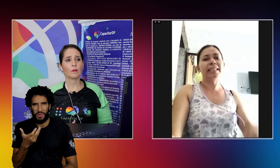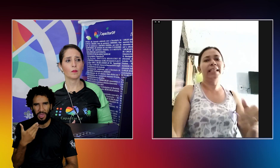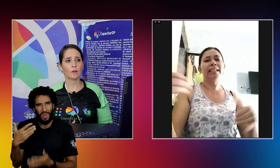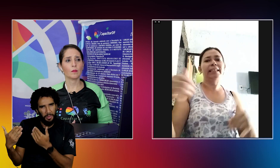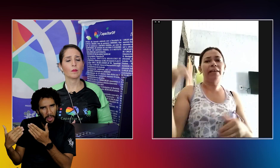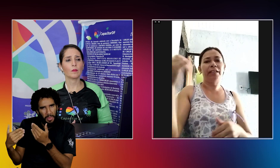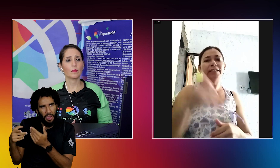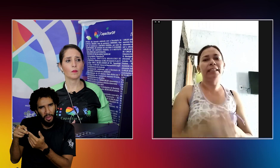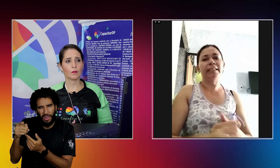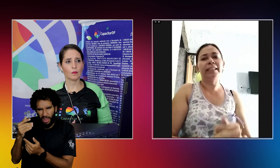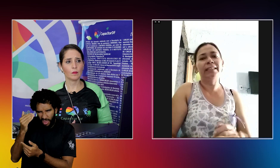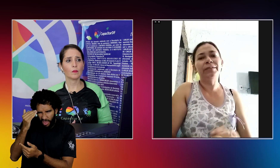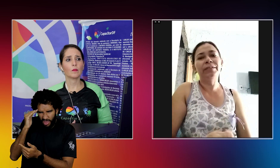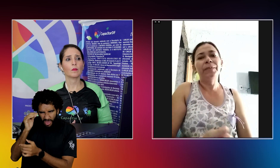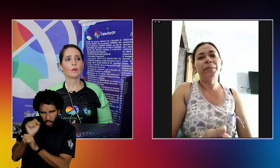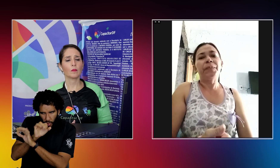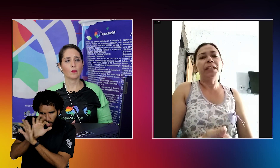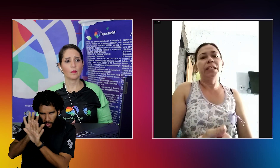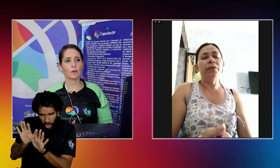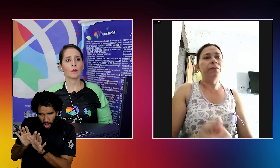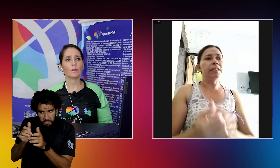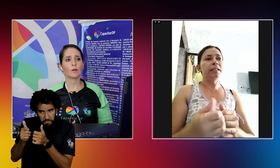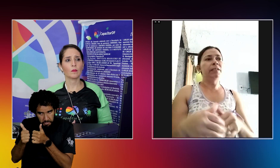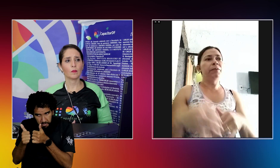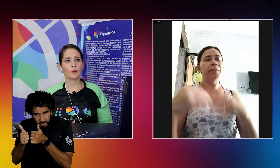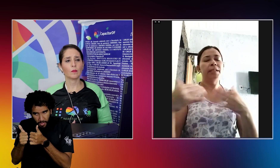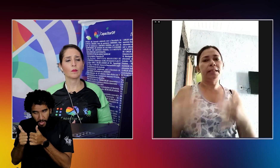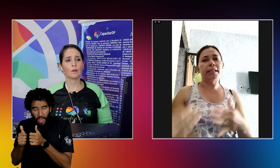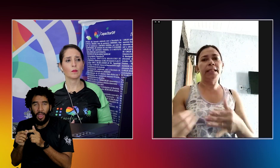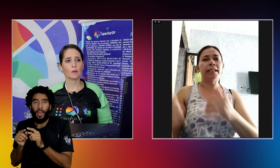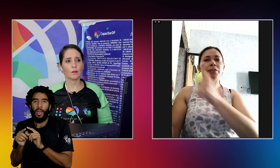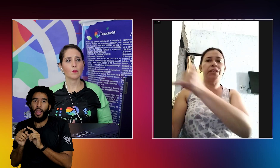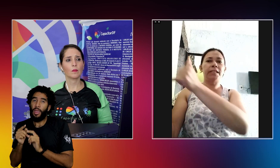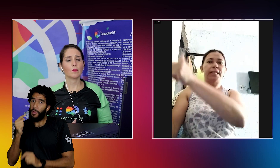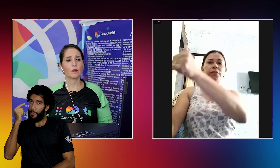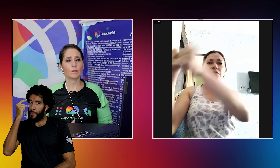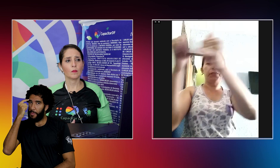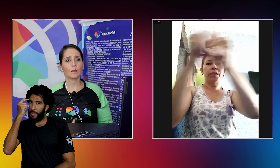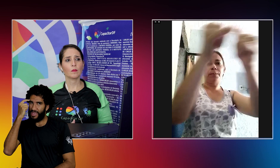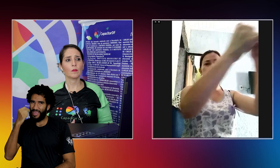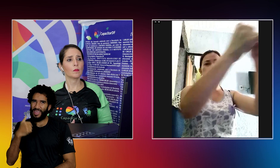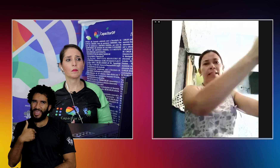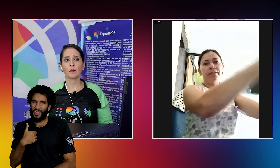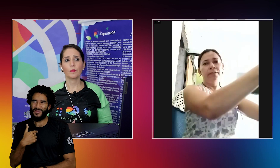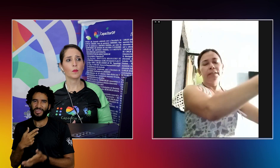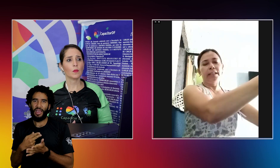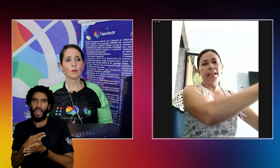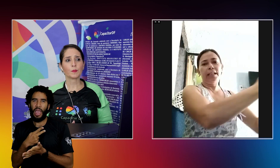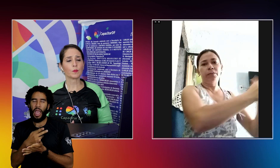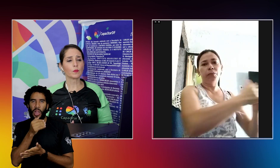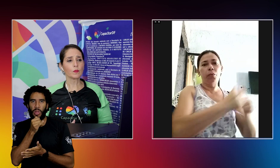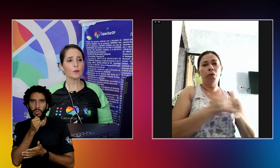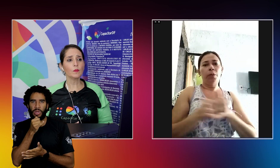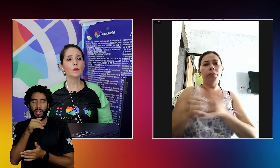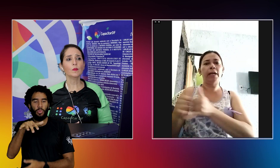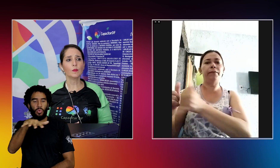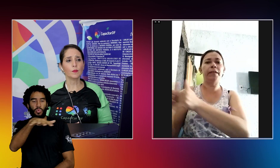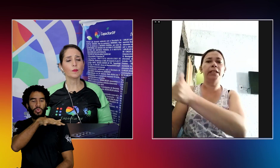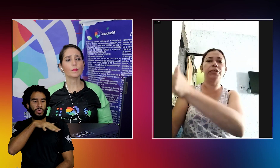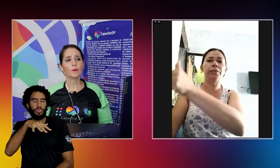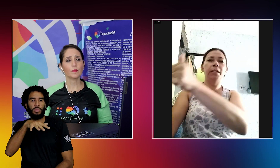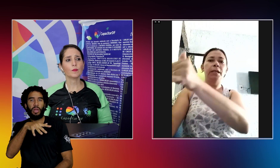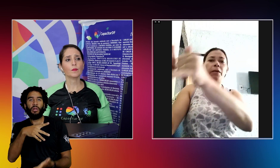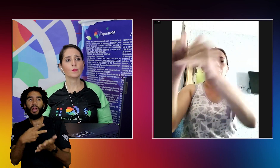se ele estava entendendo, e eu pensei que eu tinha saído do espaço, né, do corpo, da